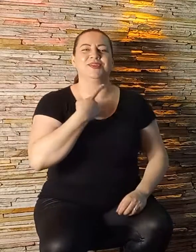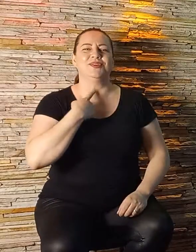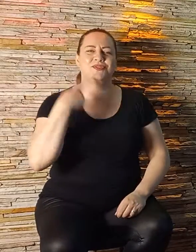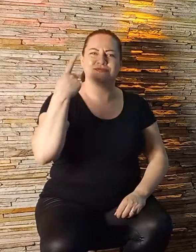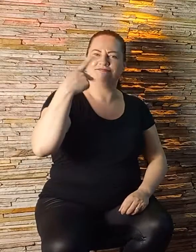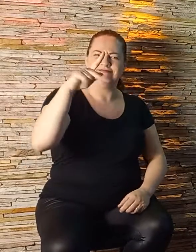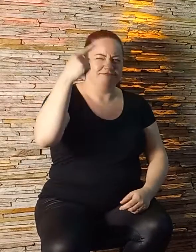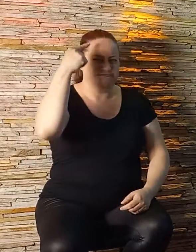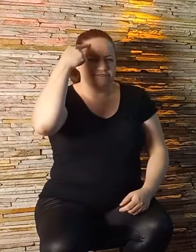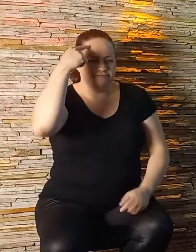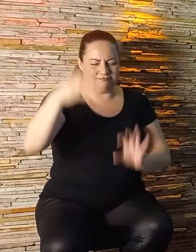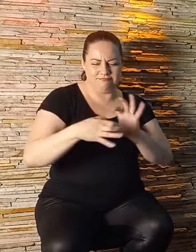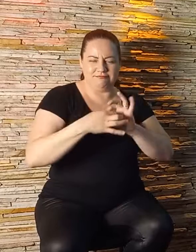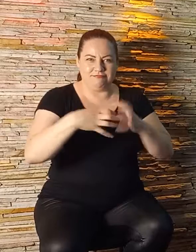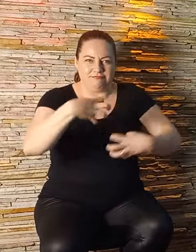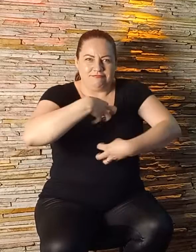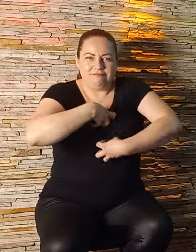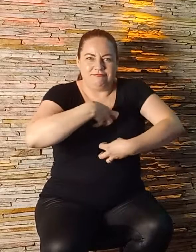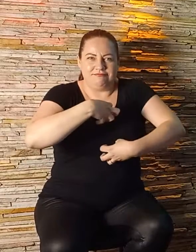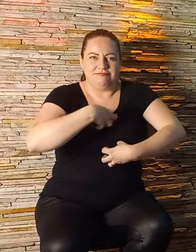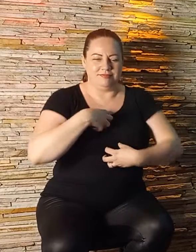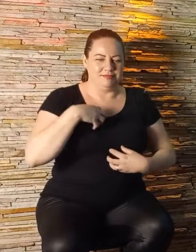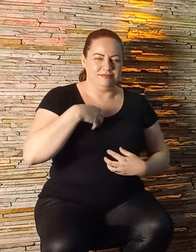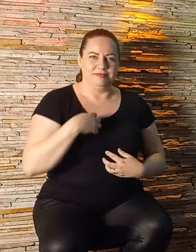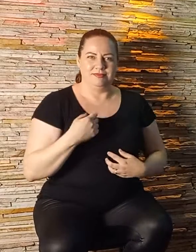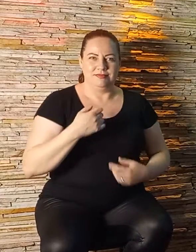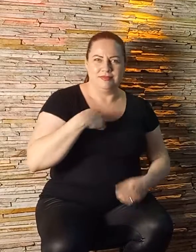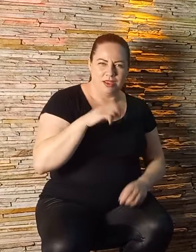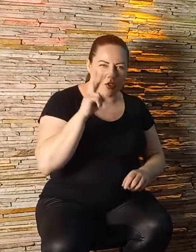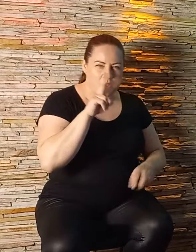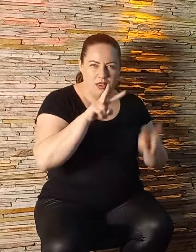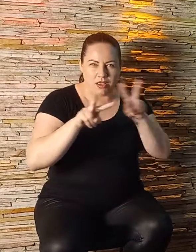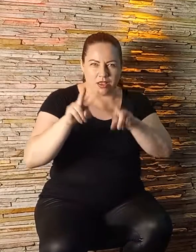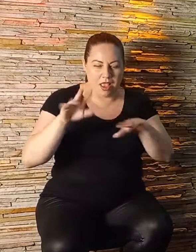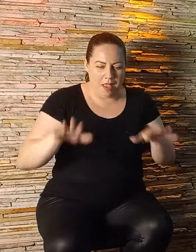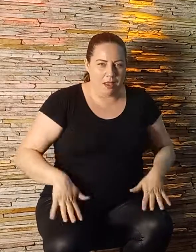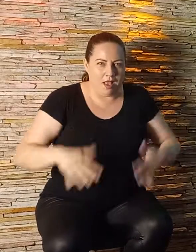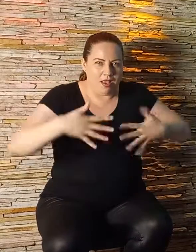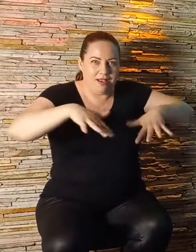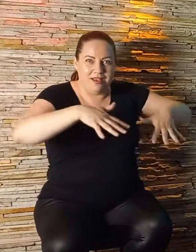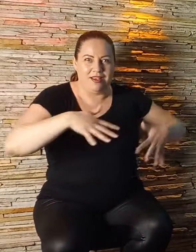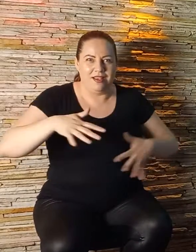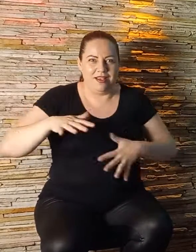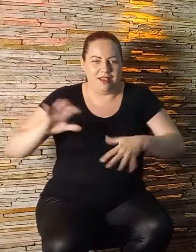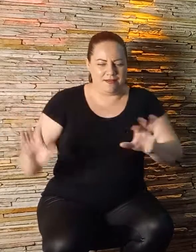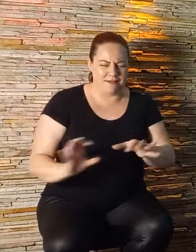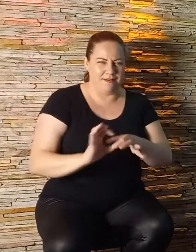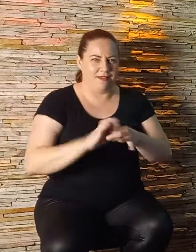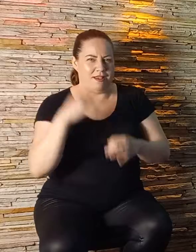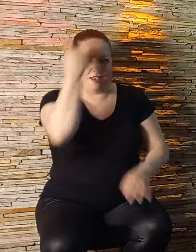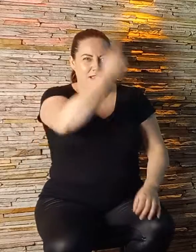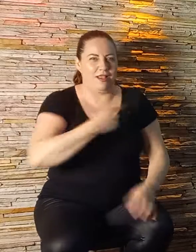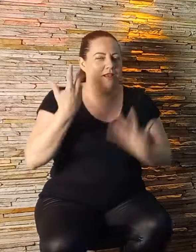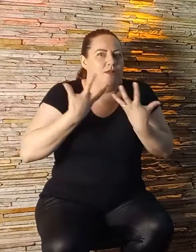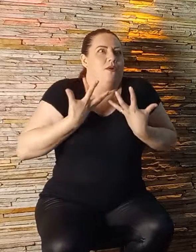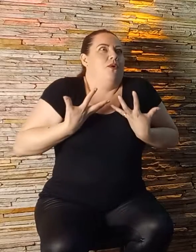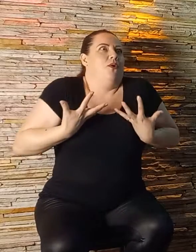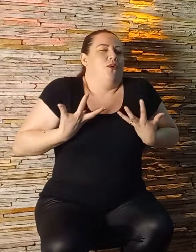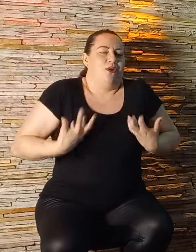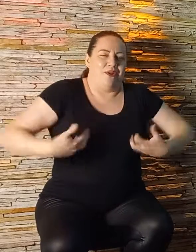o seu segmento que me ama também fecha tá na banda papá narrada de continuar assim